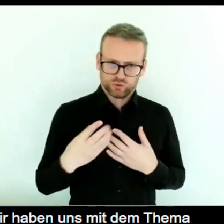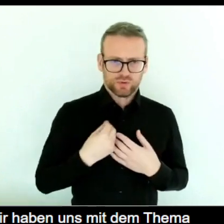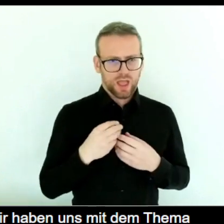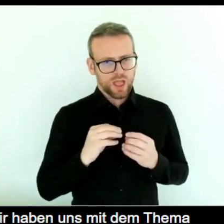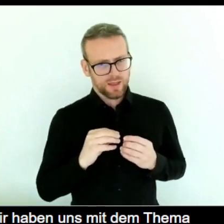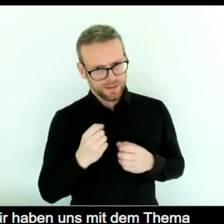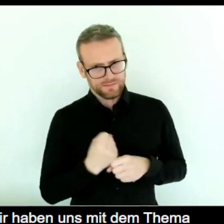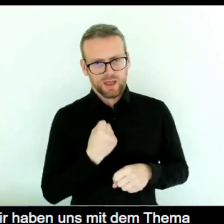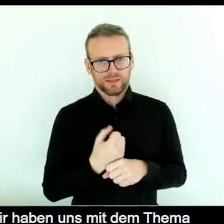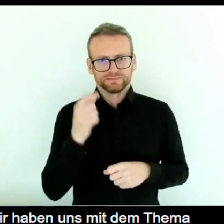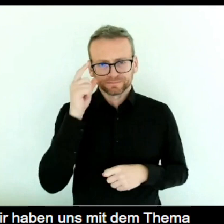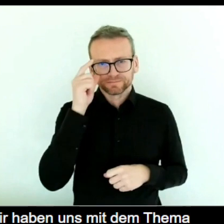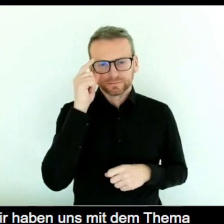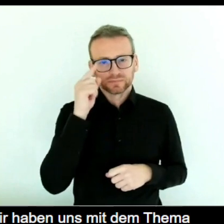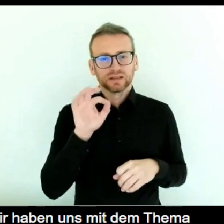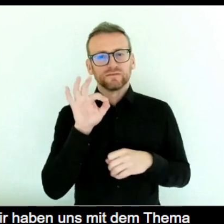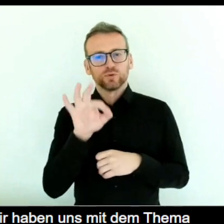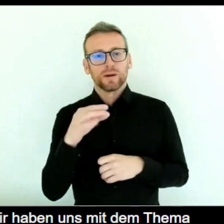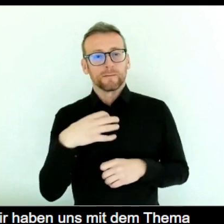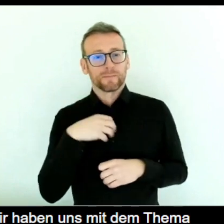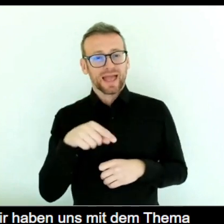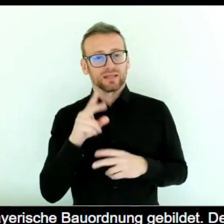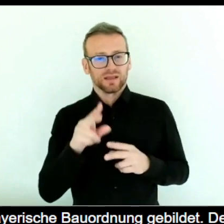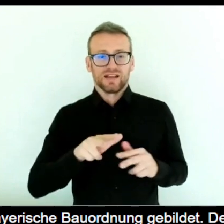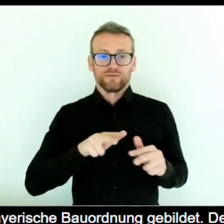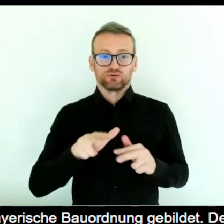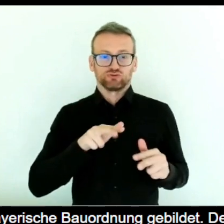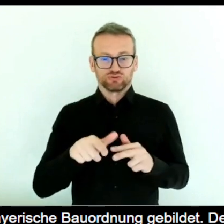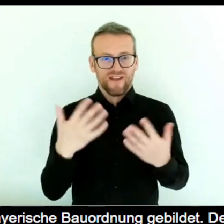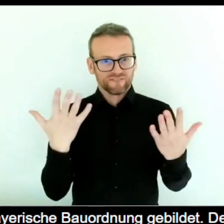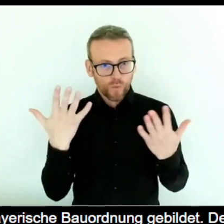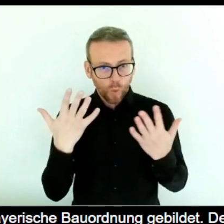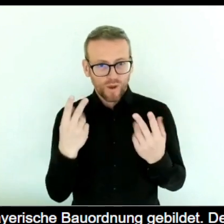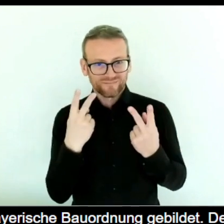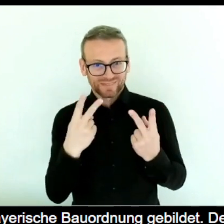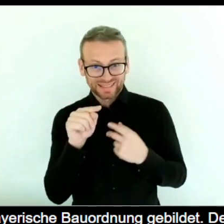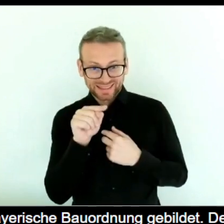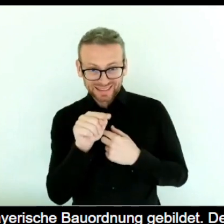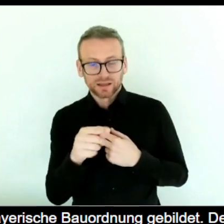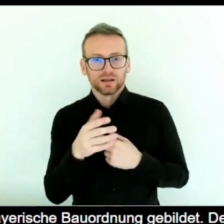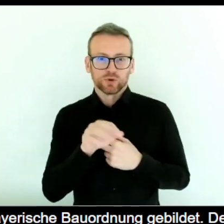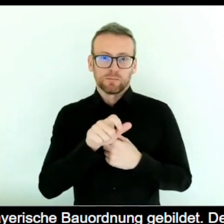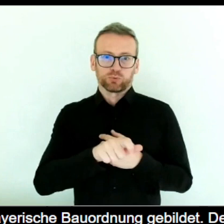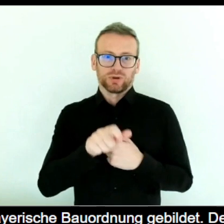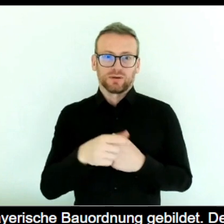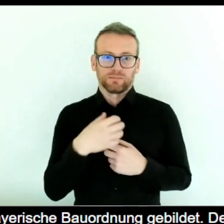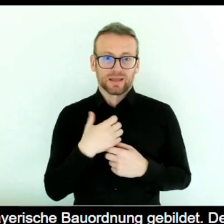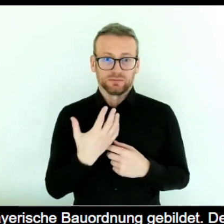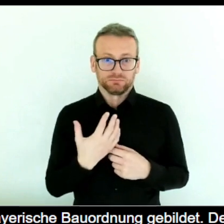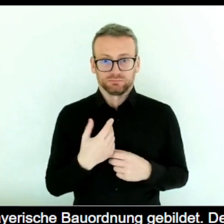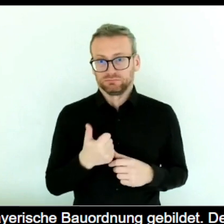der Bauordnung wollen wir hier einen wichtigen Schritt zu deren Umsetzung machen. Im Einzelnen sind folgende Regelungen vorgesehen.